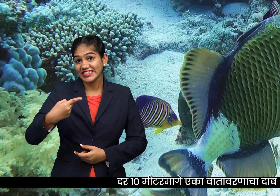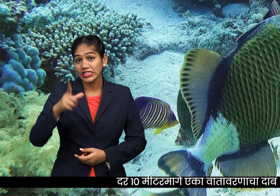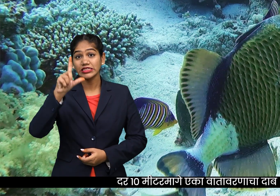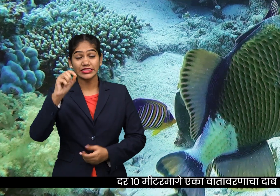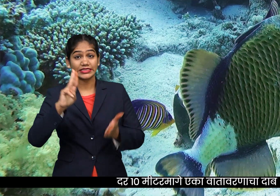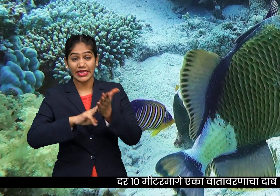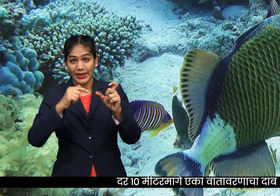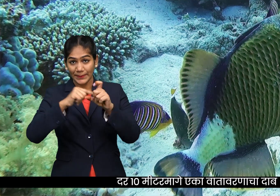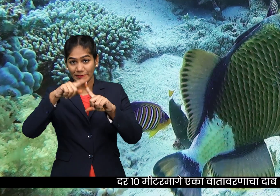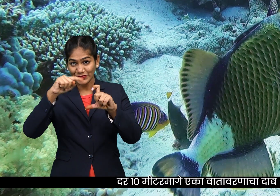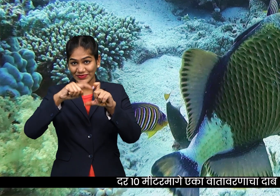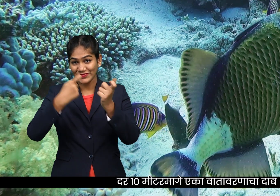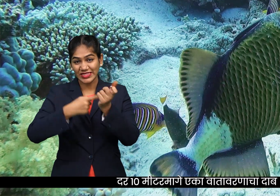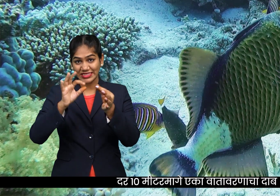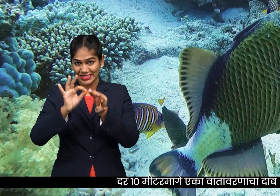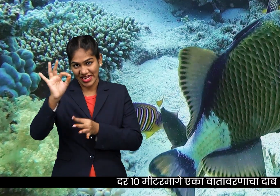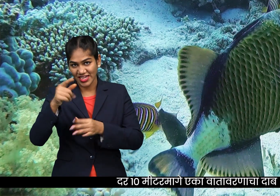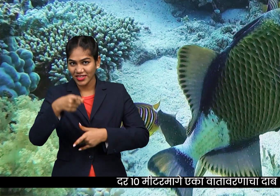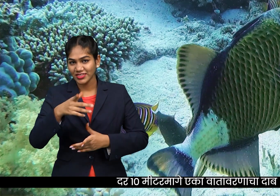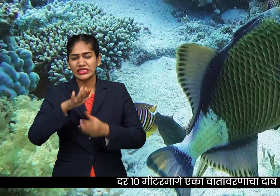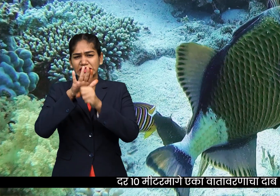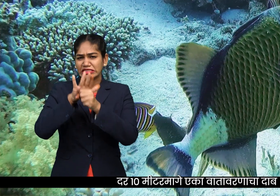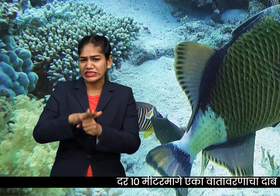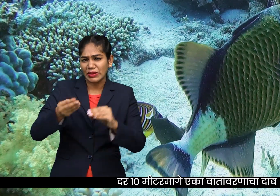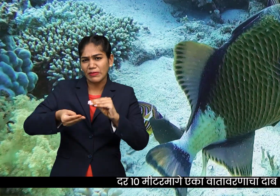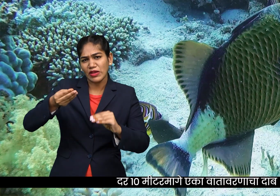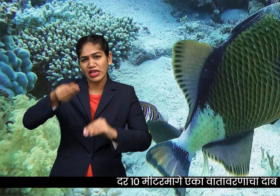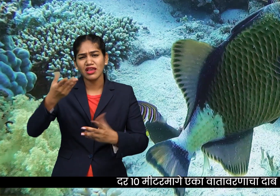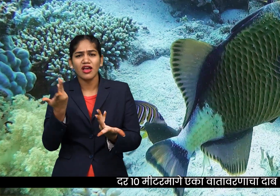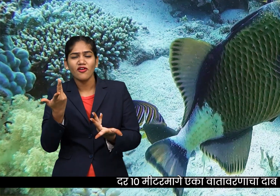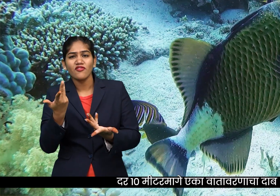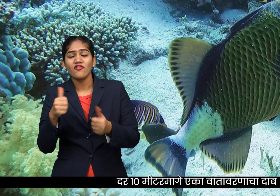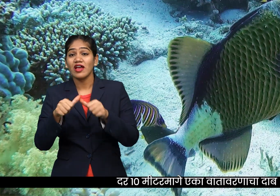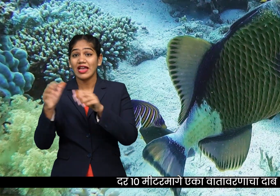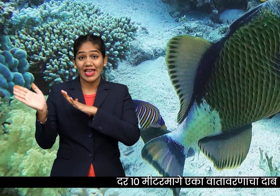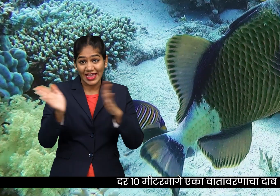10 मीटर मागे एका वातावरणाचा दाब